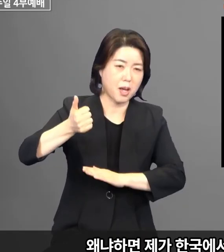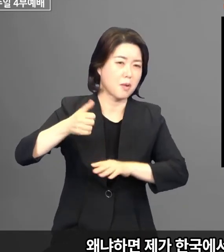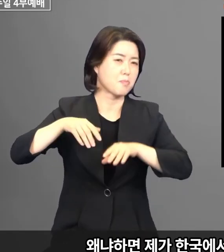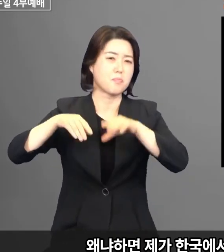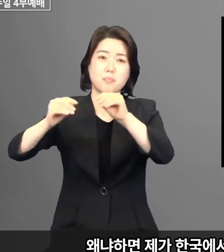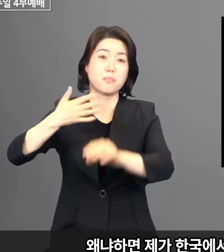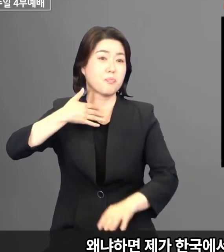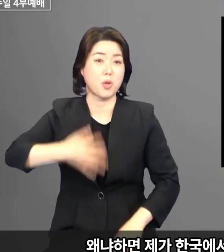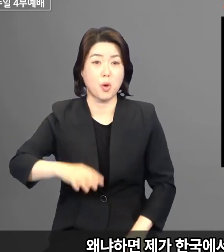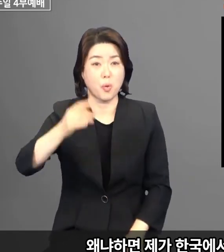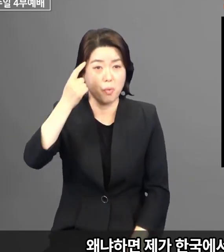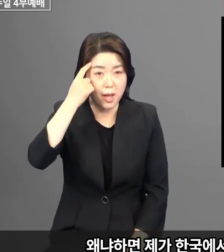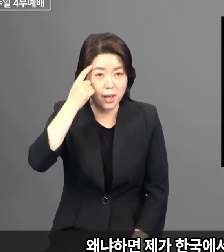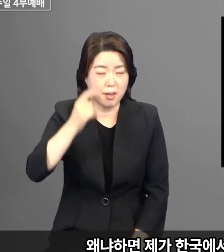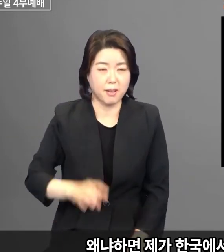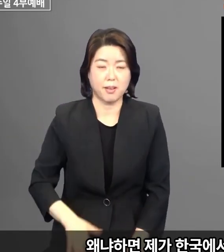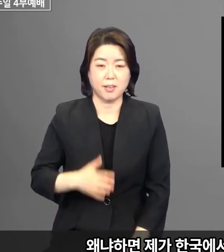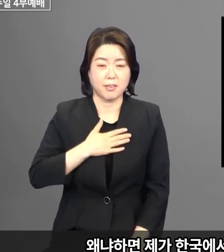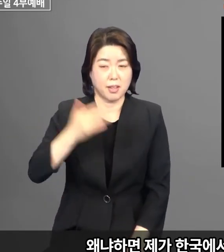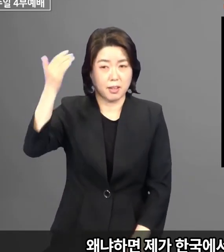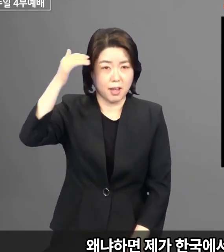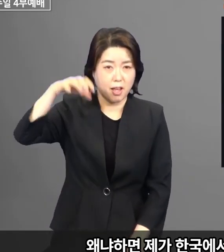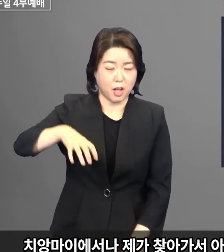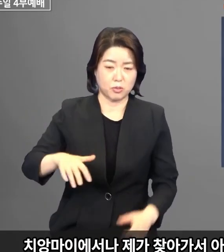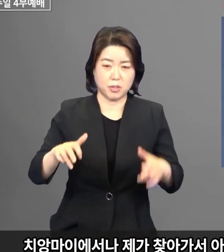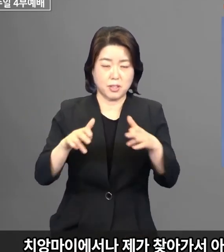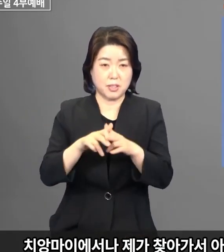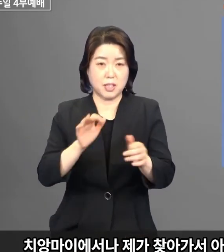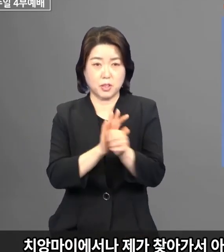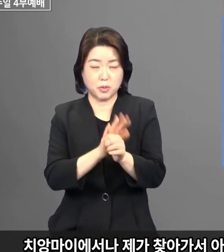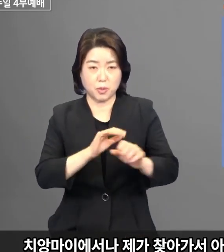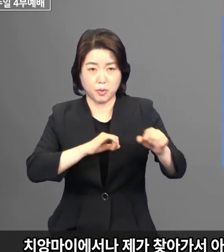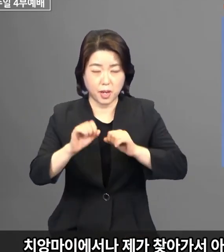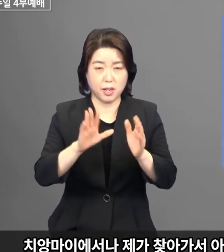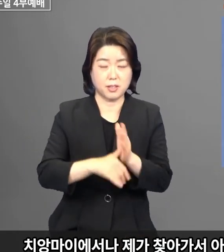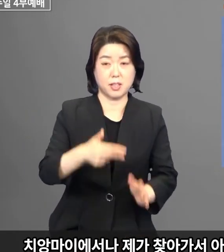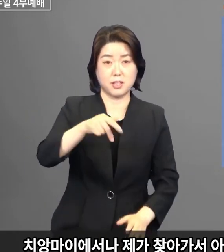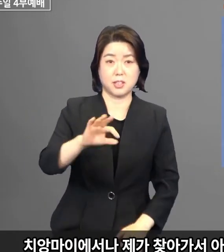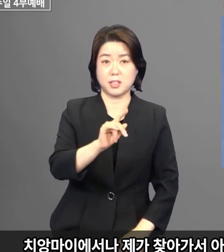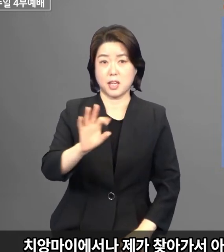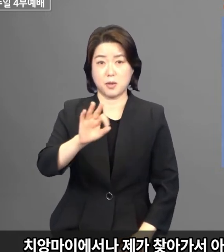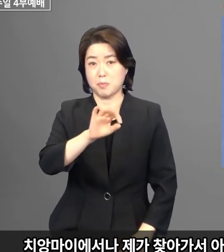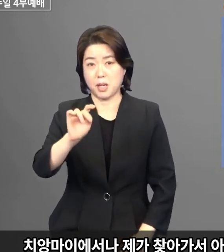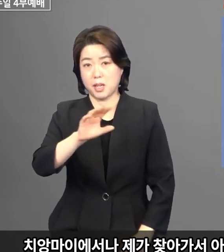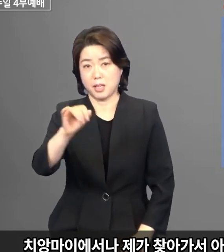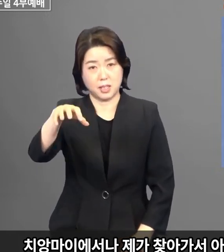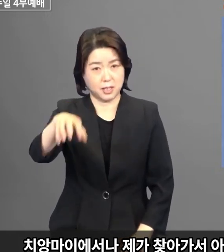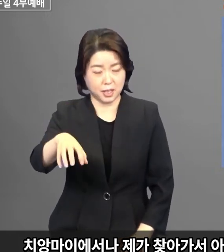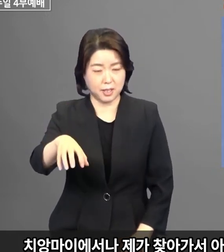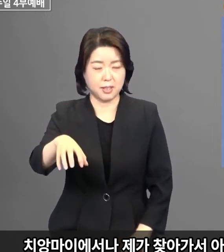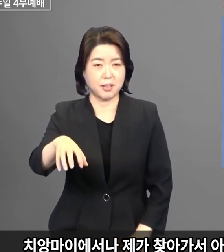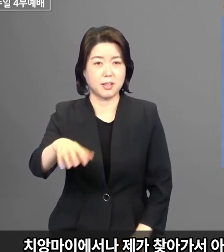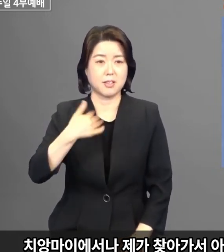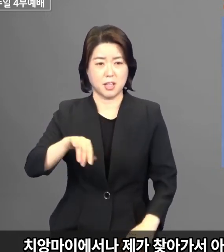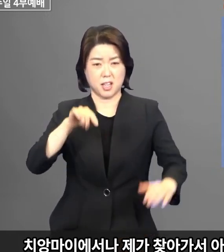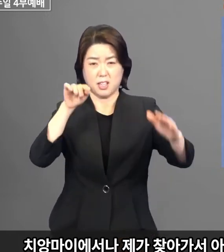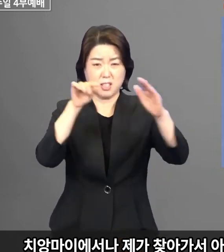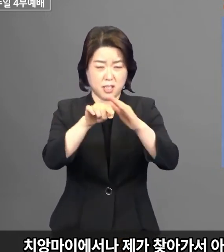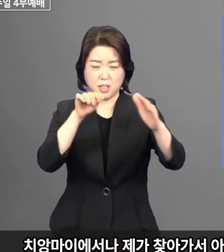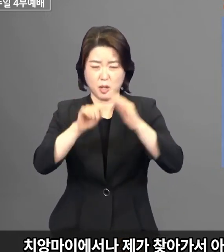없습니다. 왜냐하면 제가 한국에서 장애인 사역을 할 때나 치앙마이에서나 제가 찾아가서